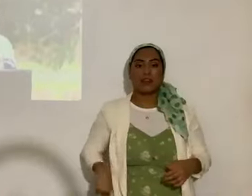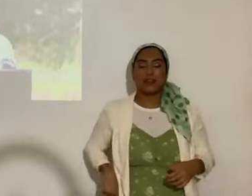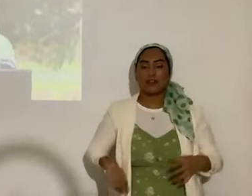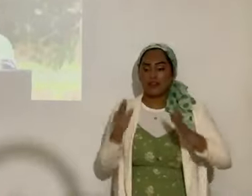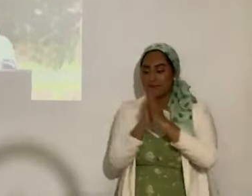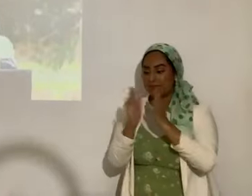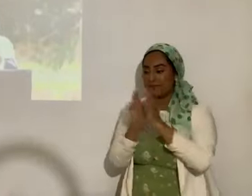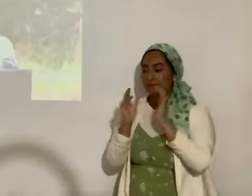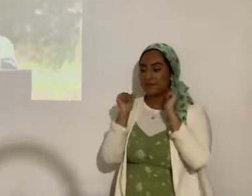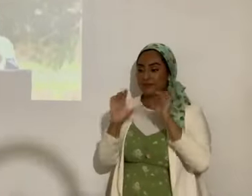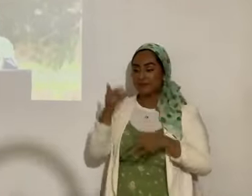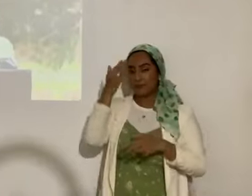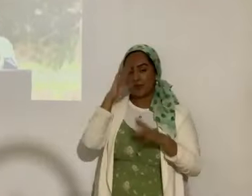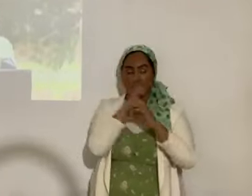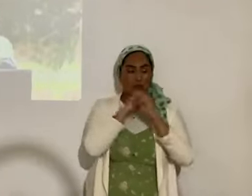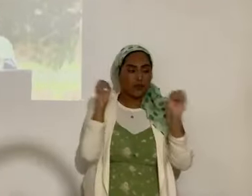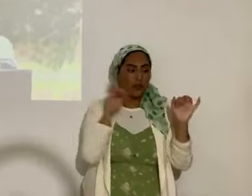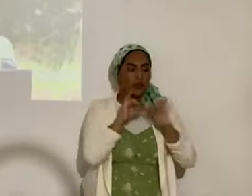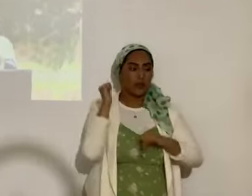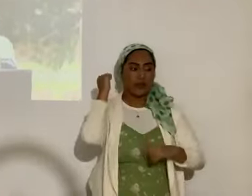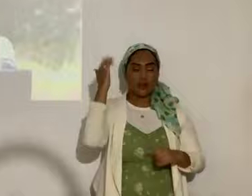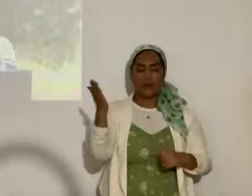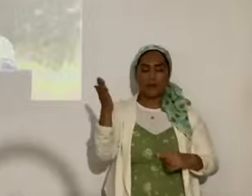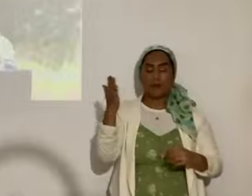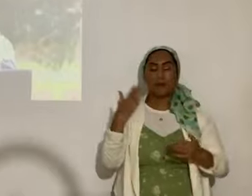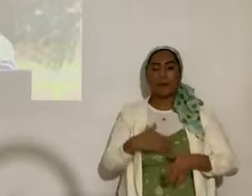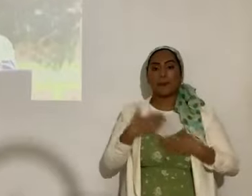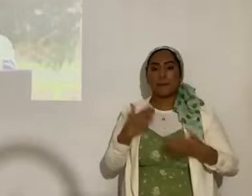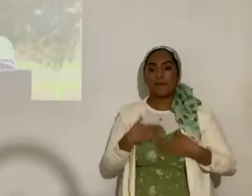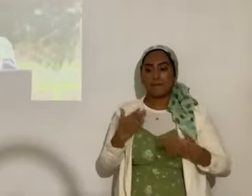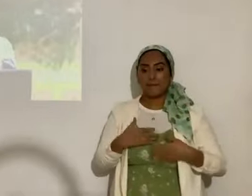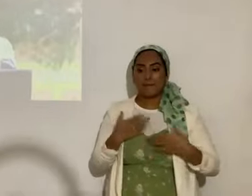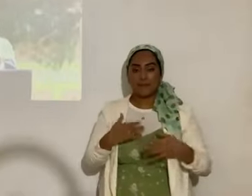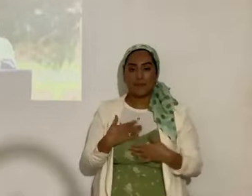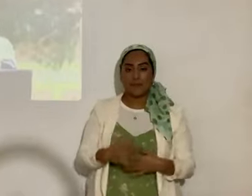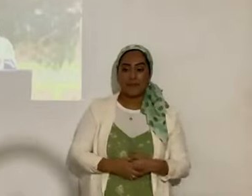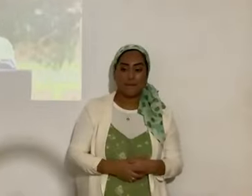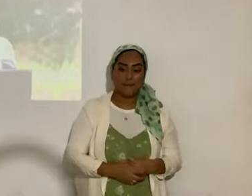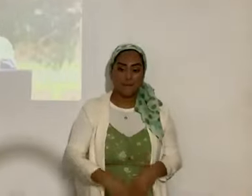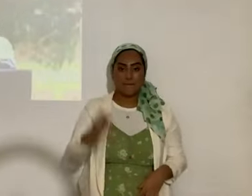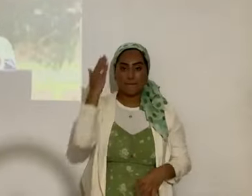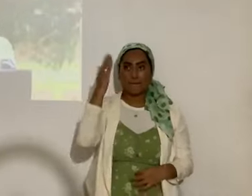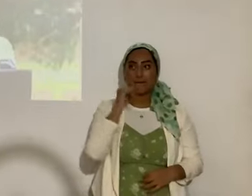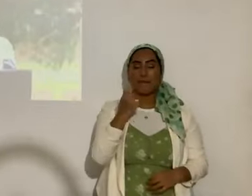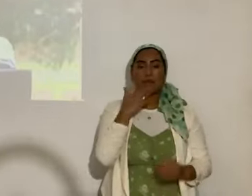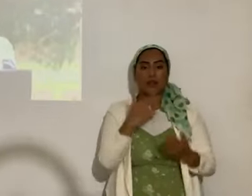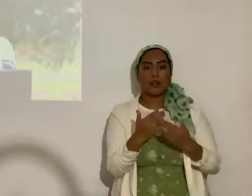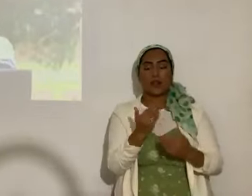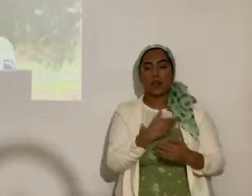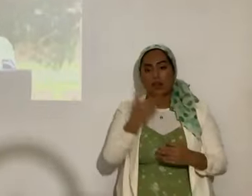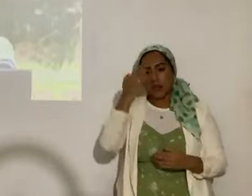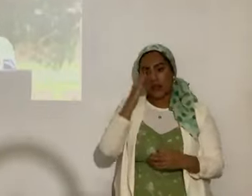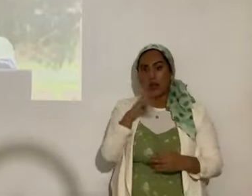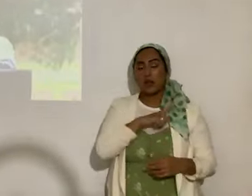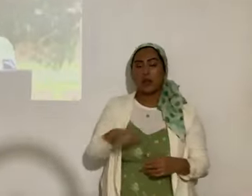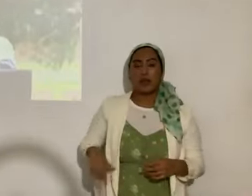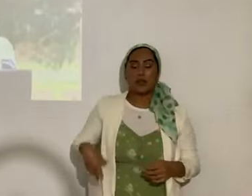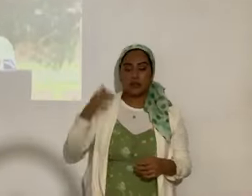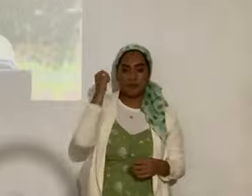bendito es él Nadie como él gózate él es grande nuestro señor Joshua